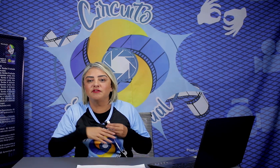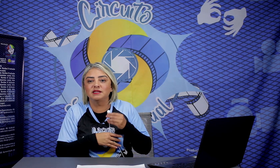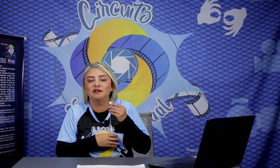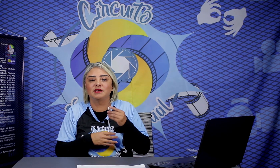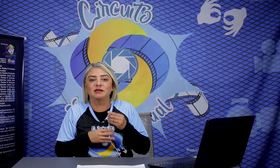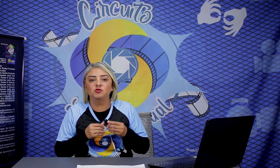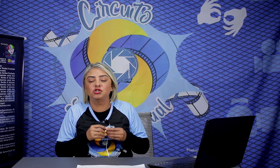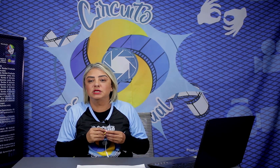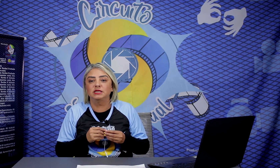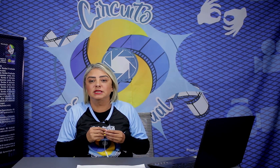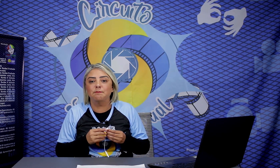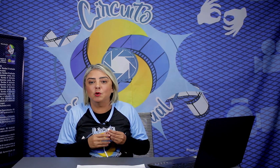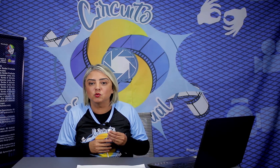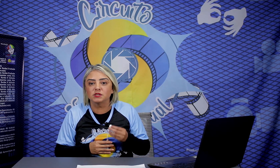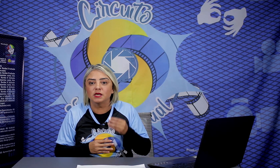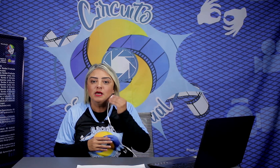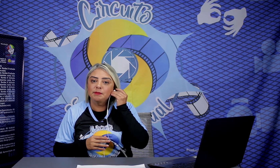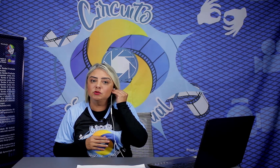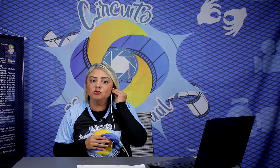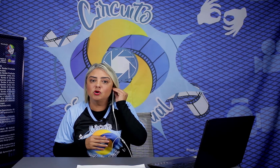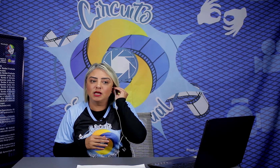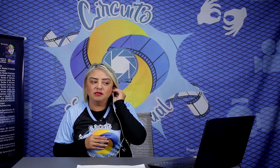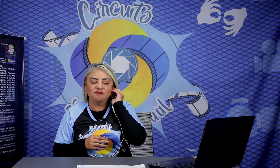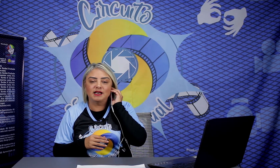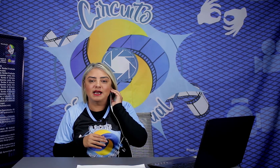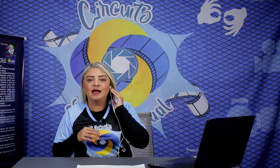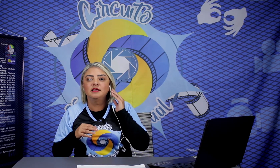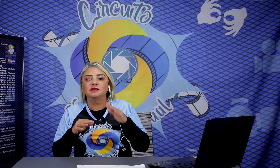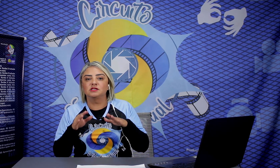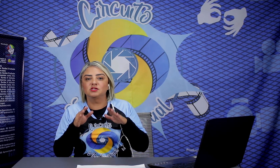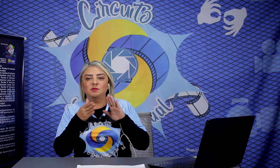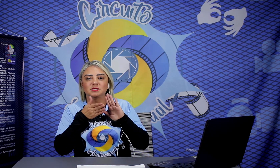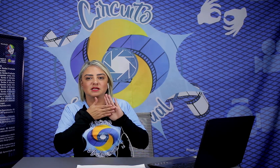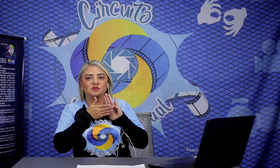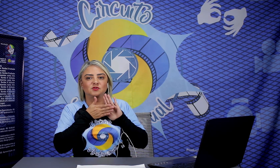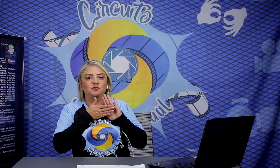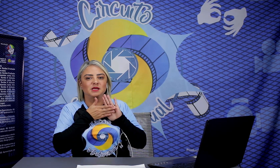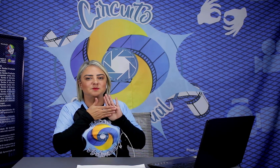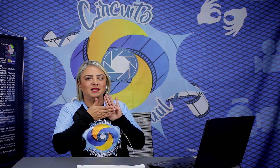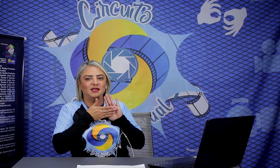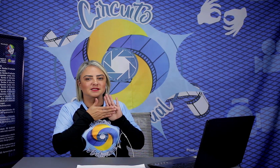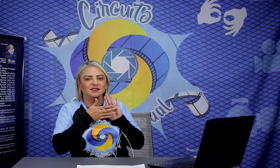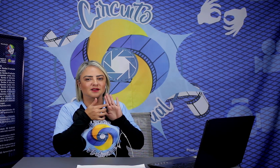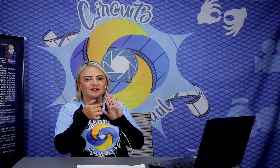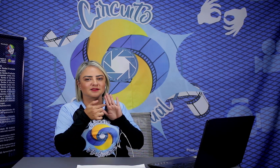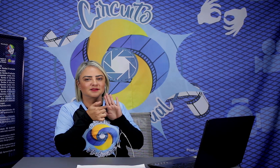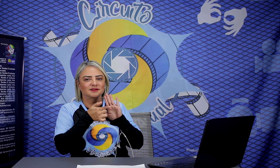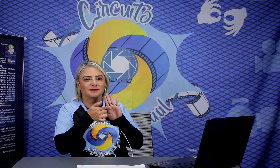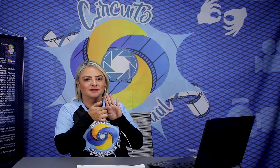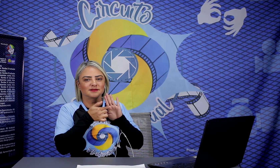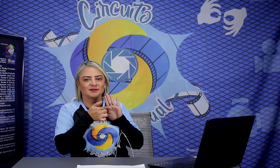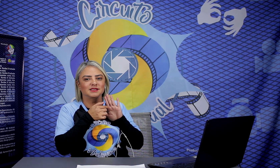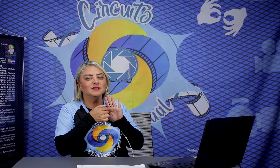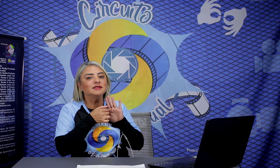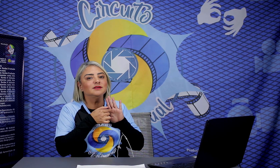levar na mochila, dentro da bolsa, para quando o coleguinha falar, você só mostrar sutilmente para ele assim, ó, você não está tendo